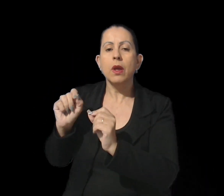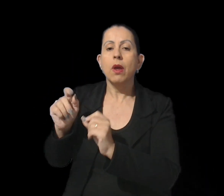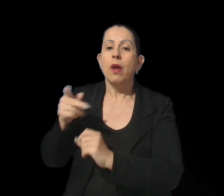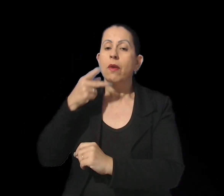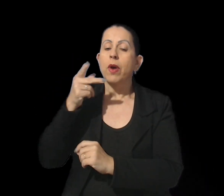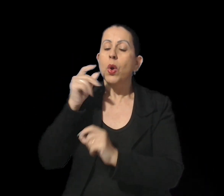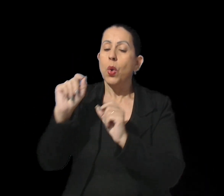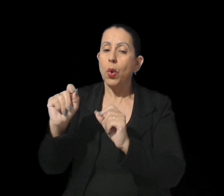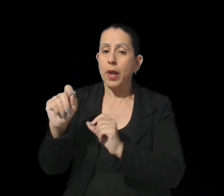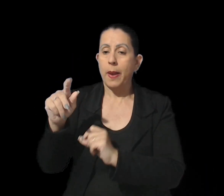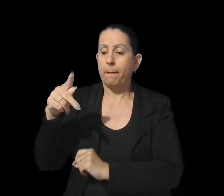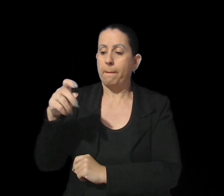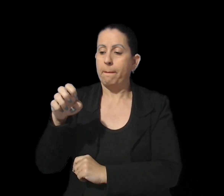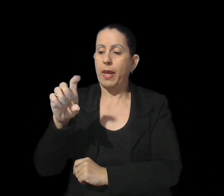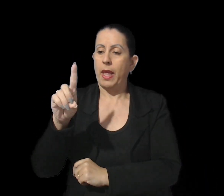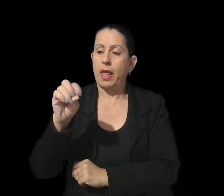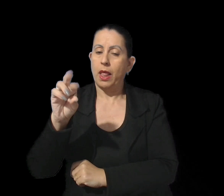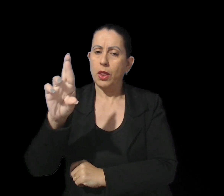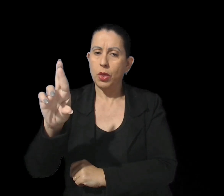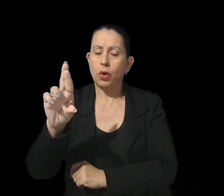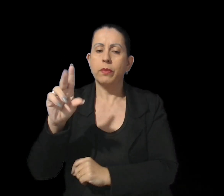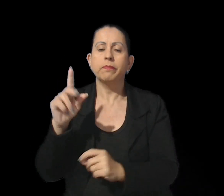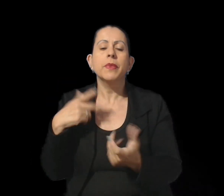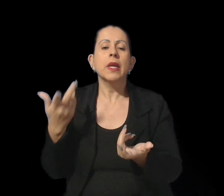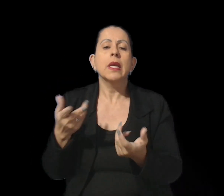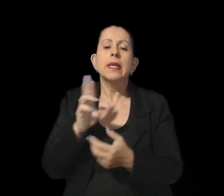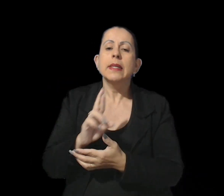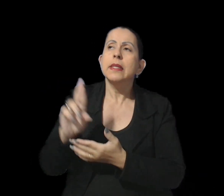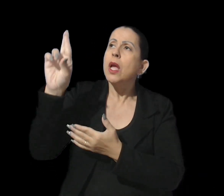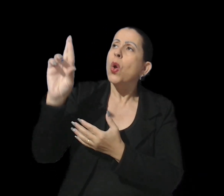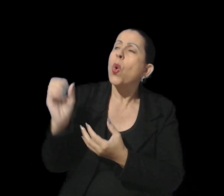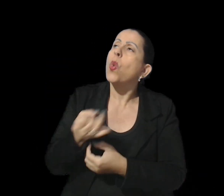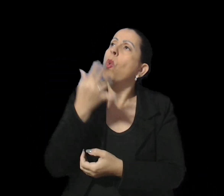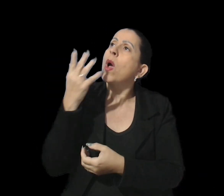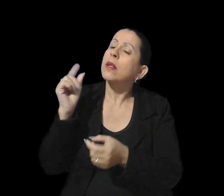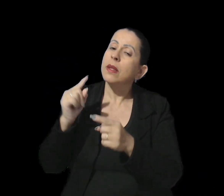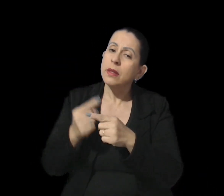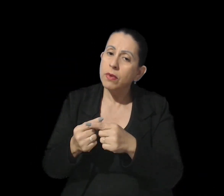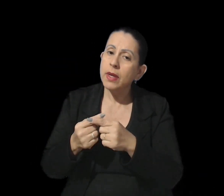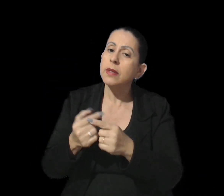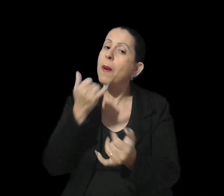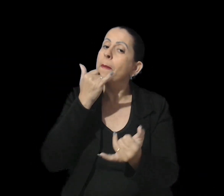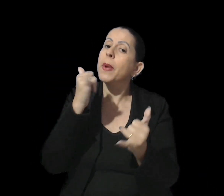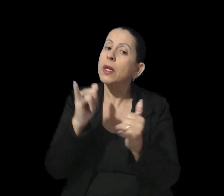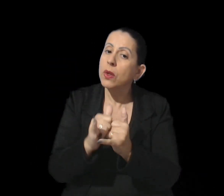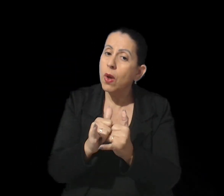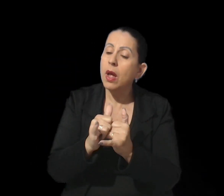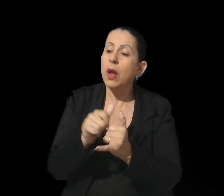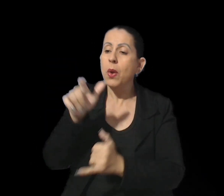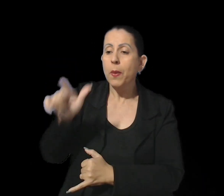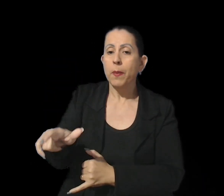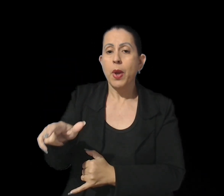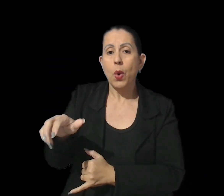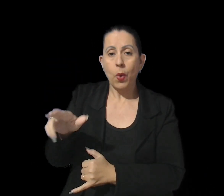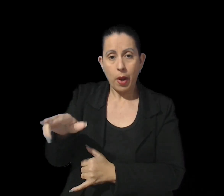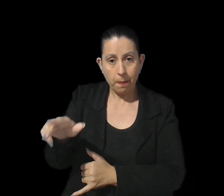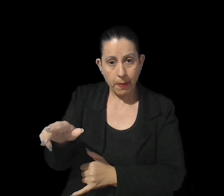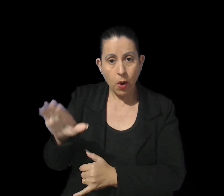Pedro: Senhor, quantas vezes perdoarei o meu irmão quando houver pecado contra mim?